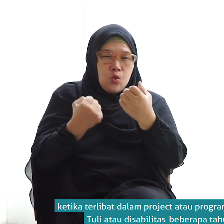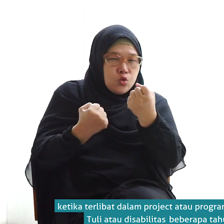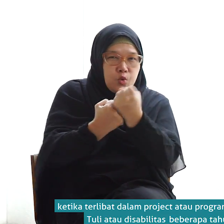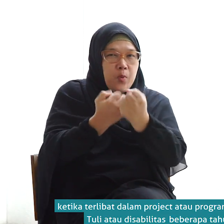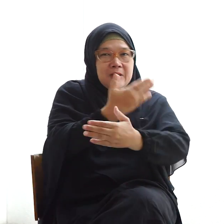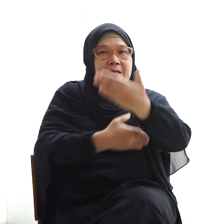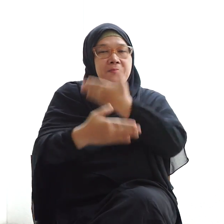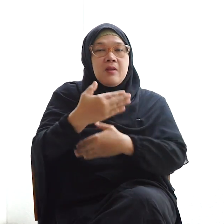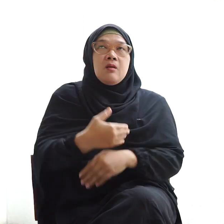lalu.